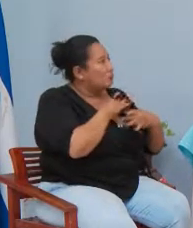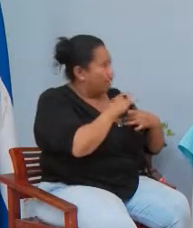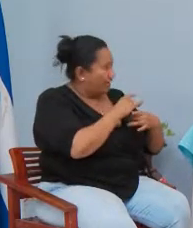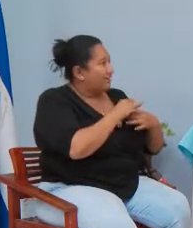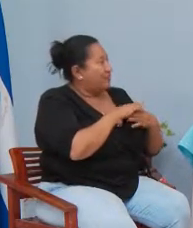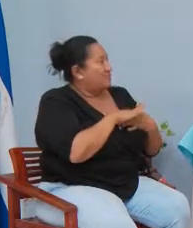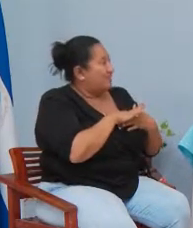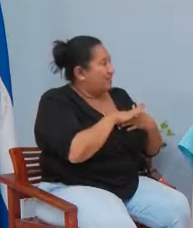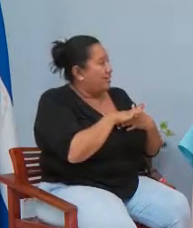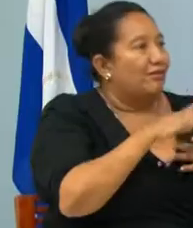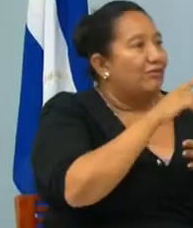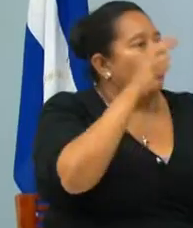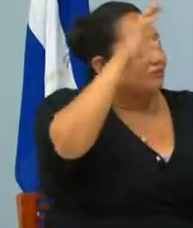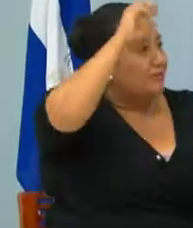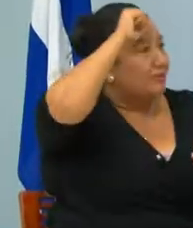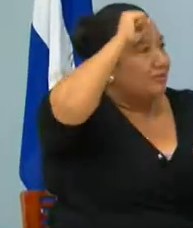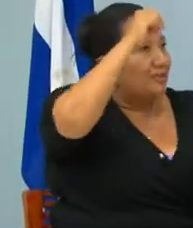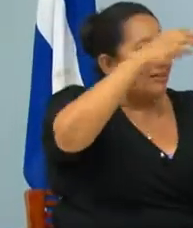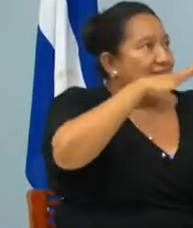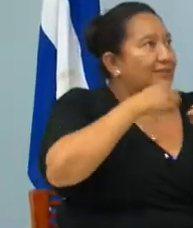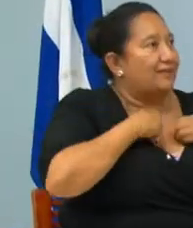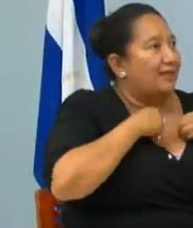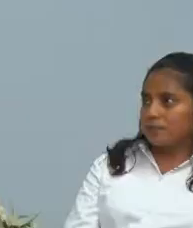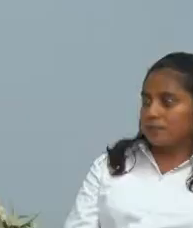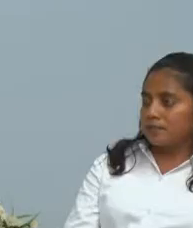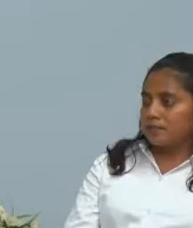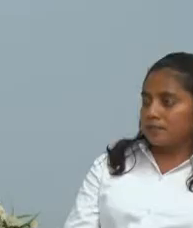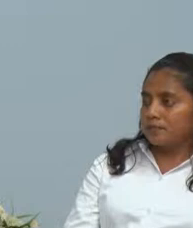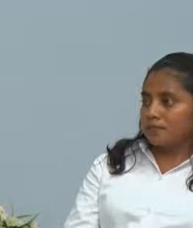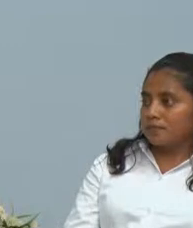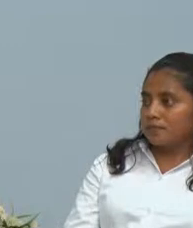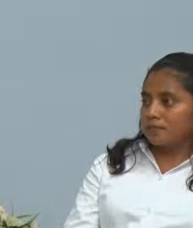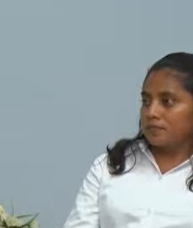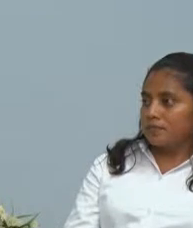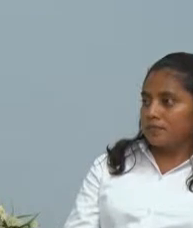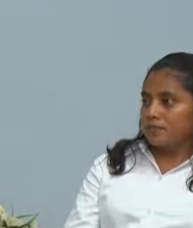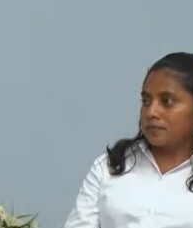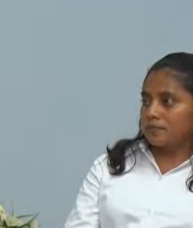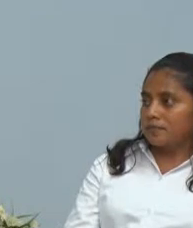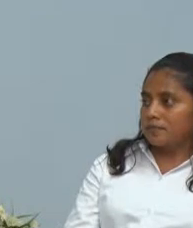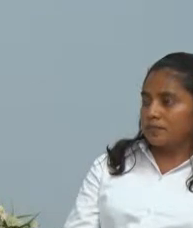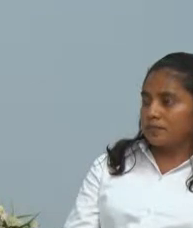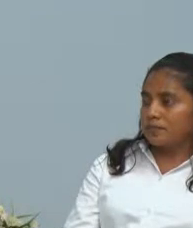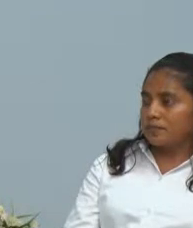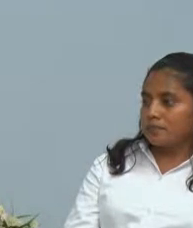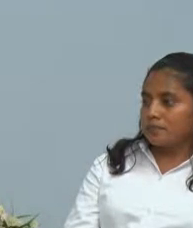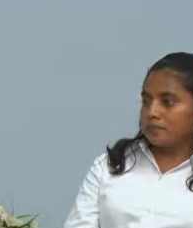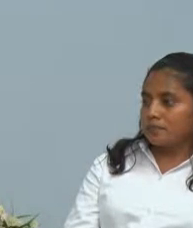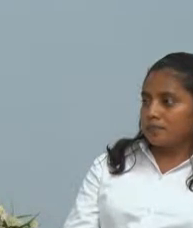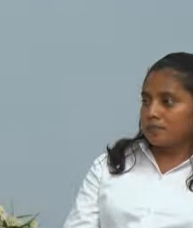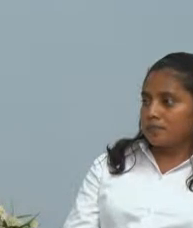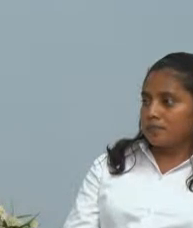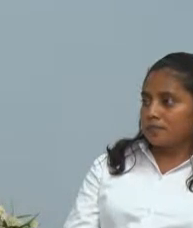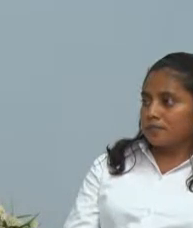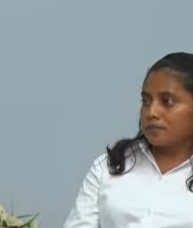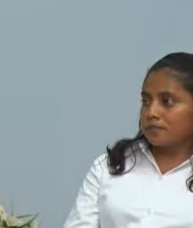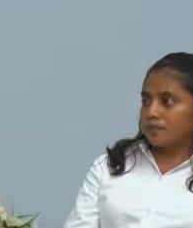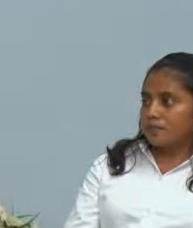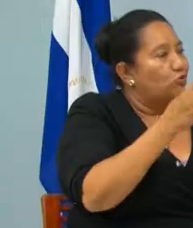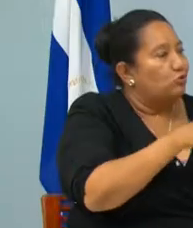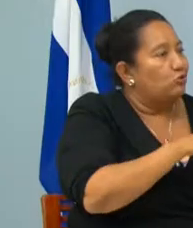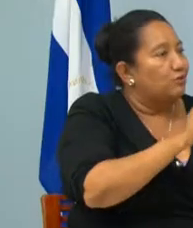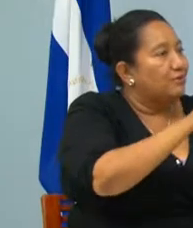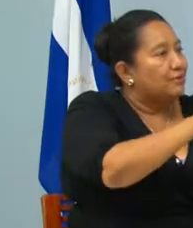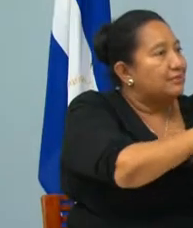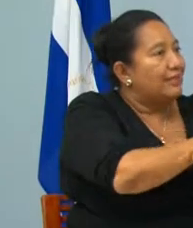esos conocimientos que recibieron y que ahora ustedes lo pueden dar a sus estudiantes. Yo los felicito, ¿verdad? Muchísimo y me